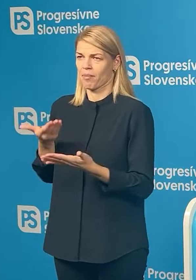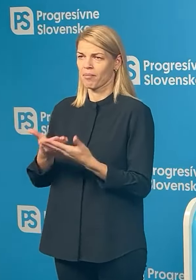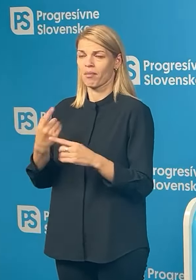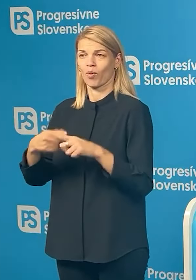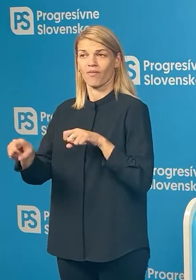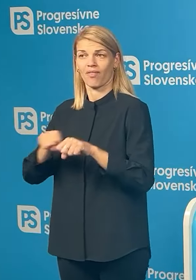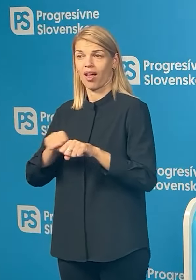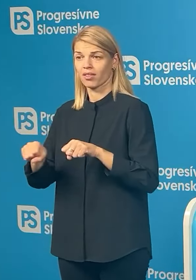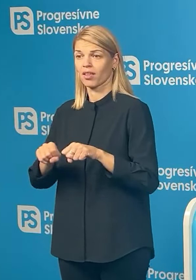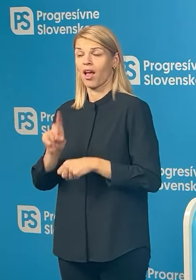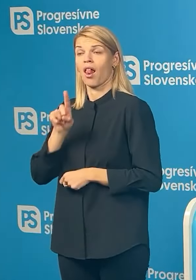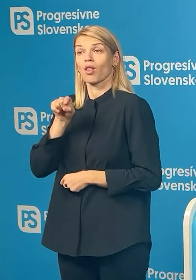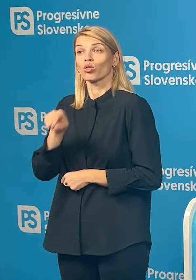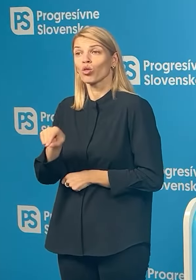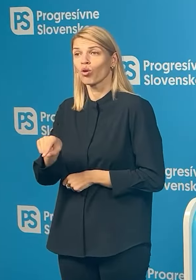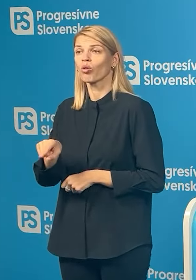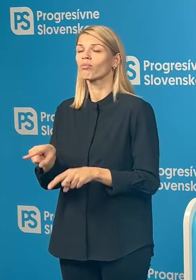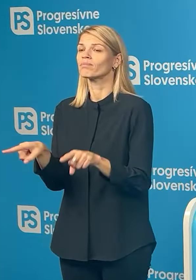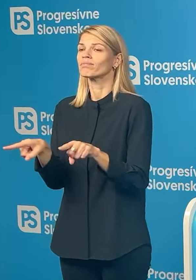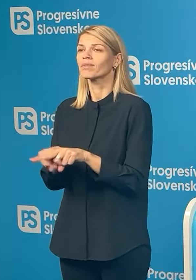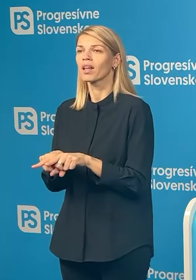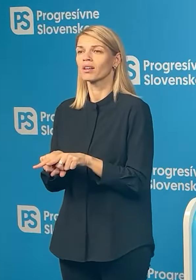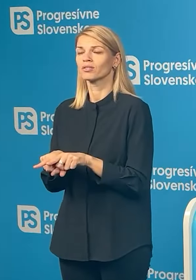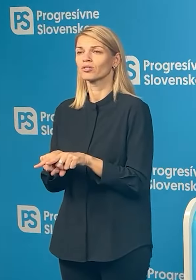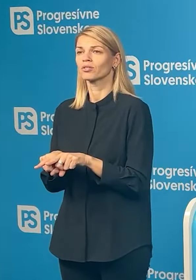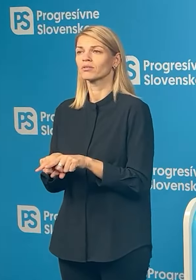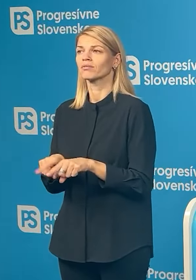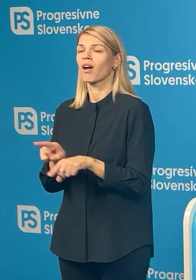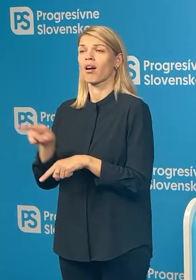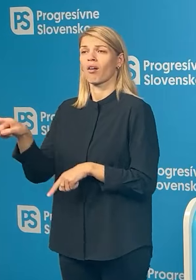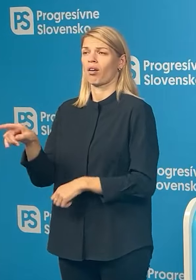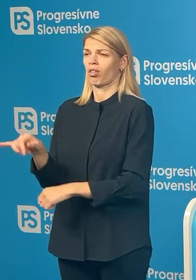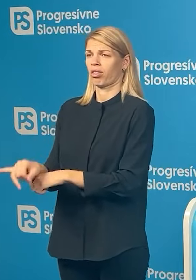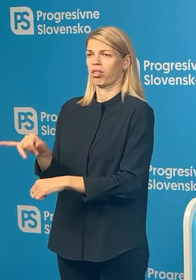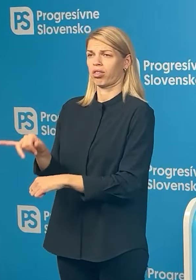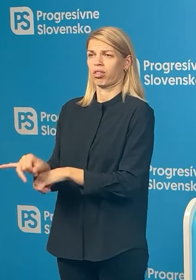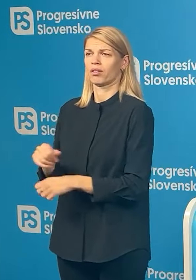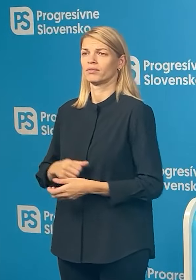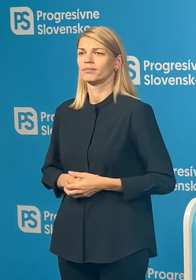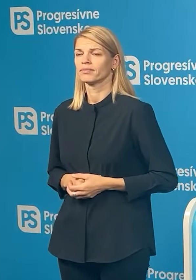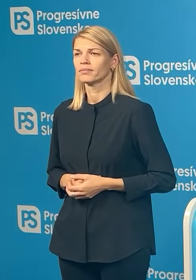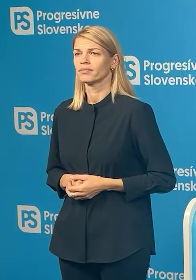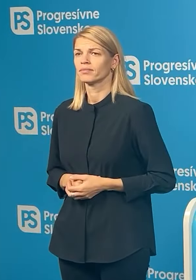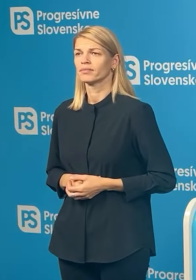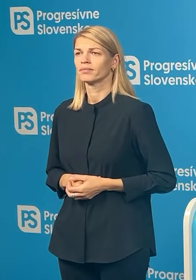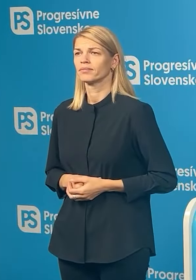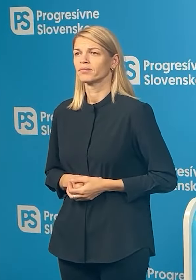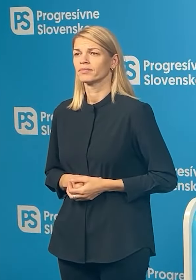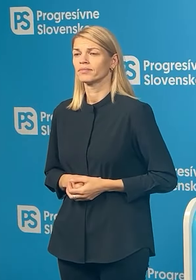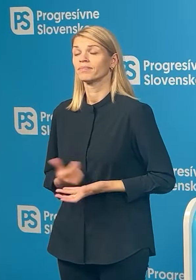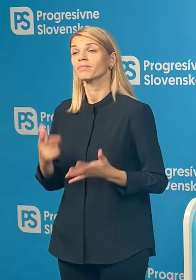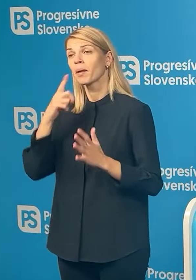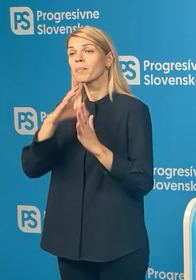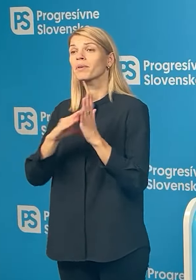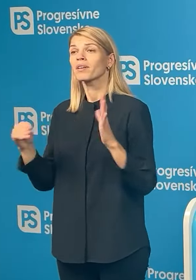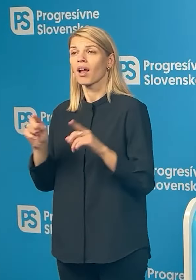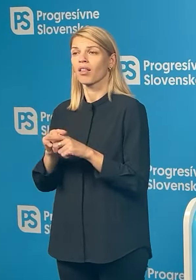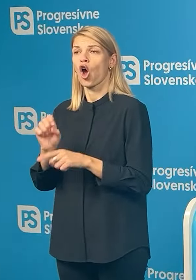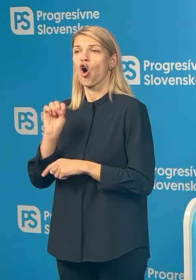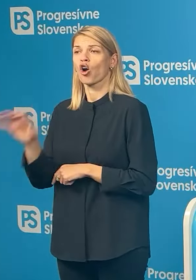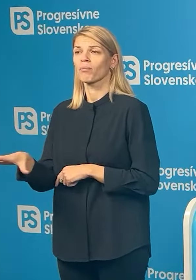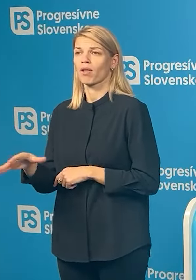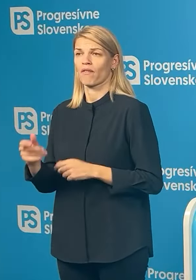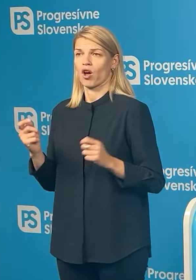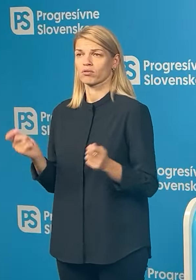vládu, ale je to aj o tom, čo všetko fláka popri tom. A tým príkladom je aj odpadové